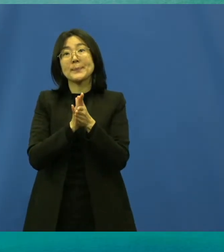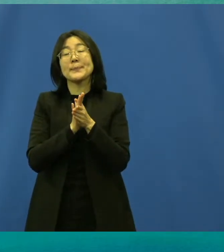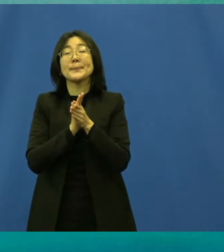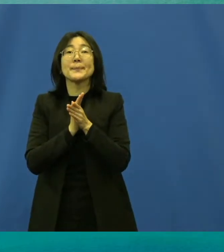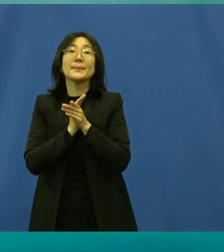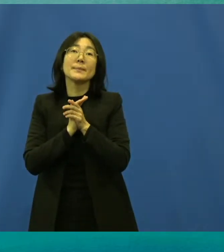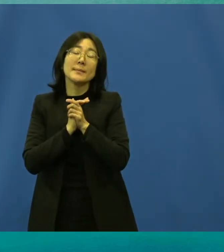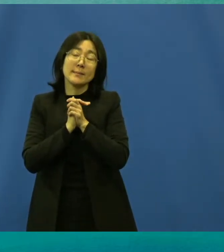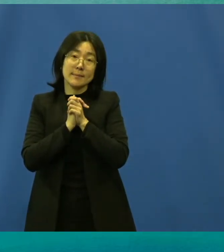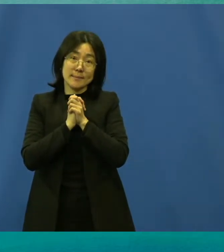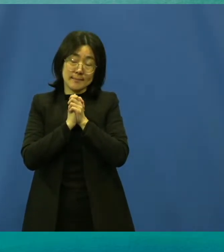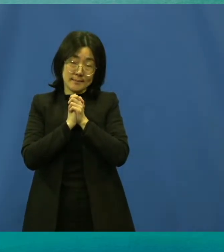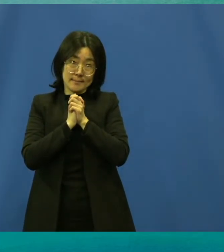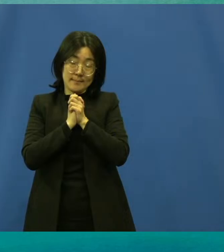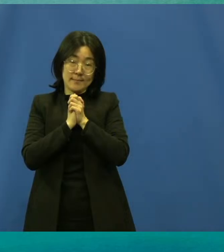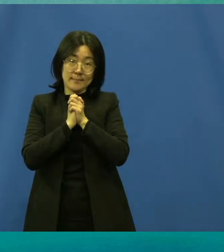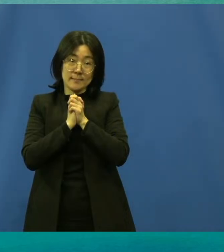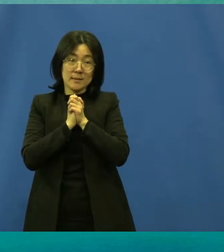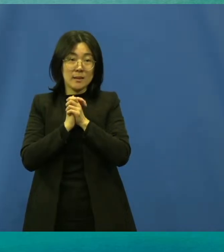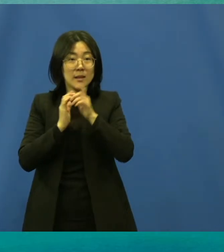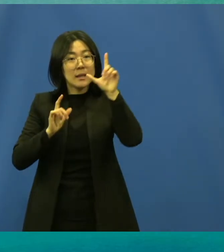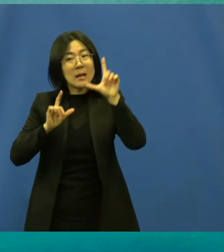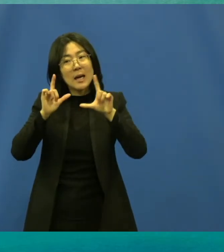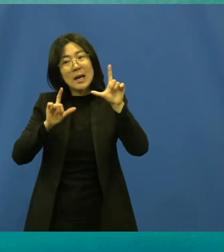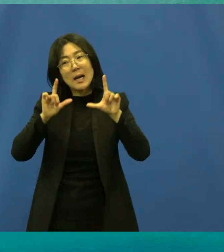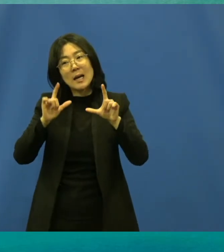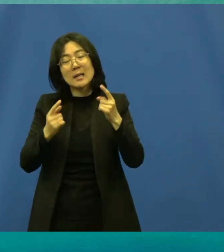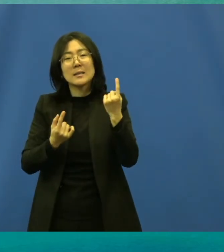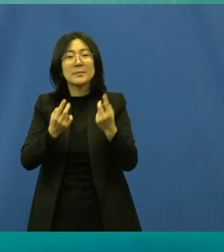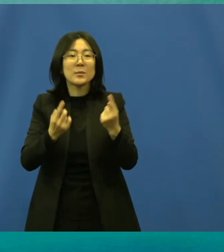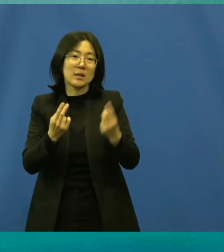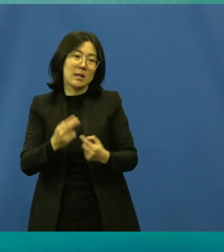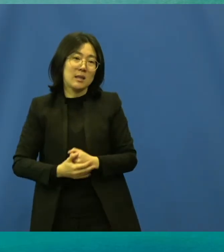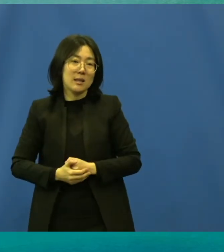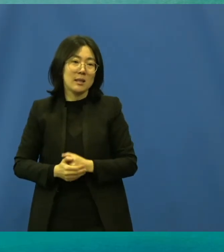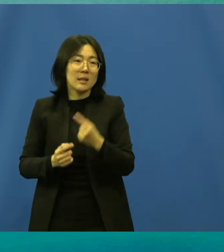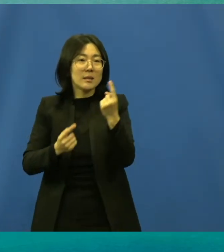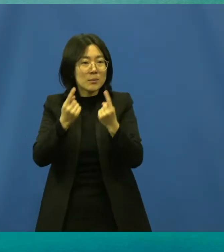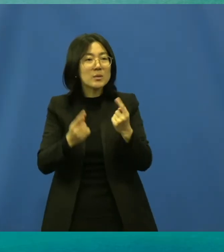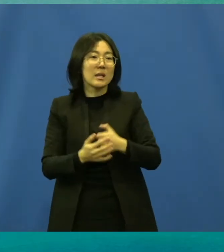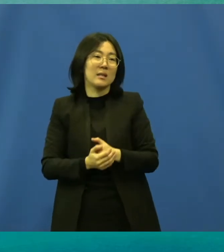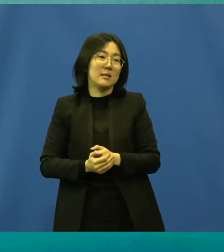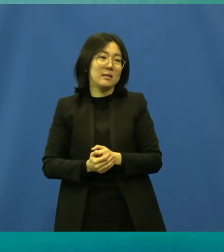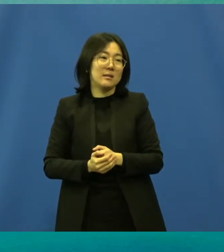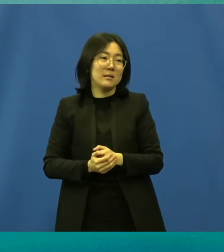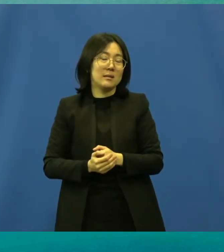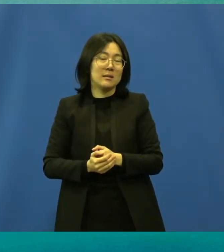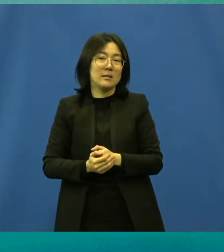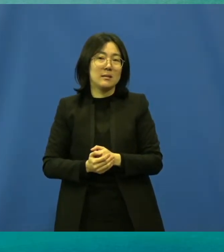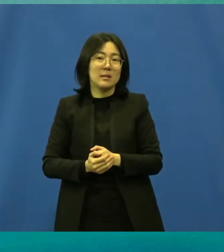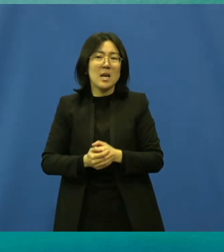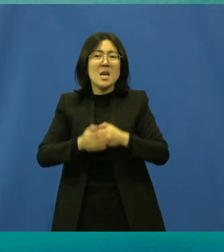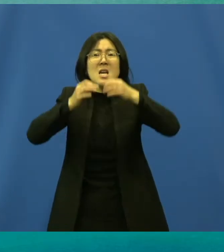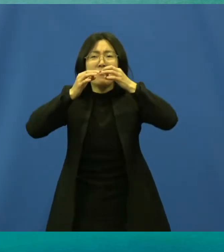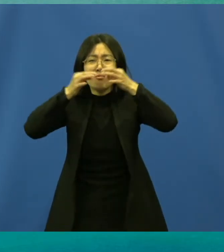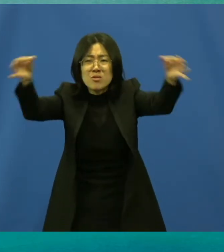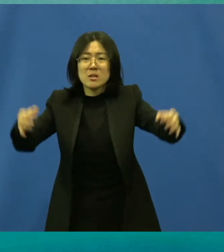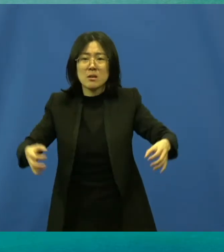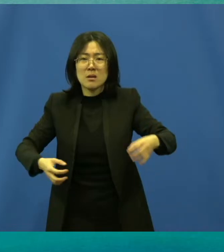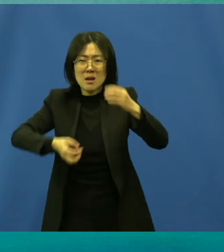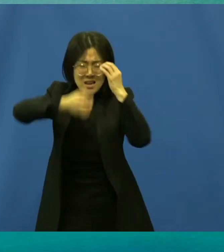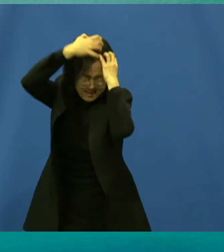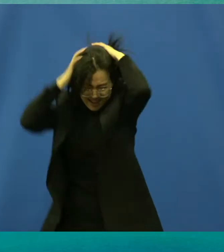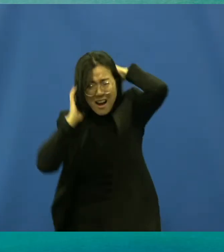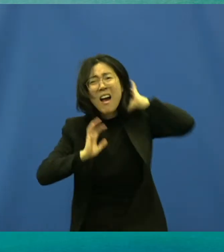철야에 안 와보신 분들 한번 와보세요. 이 철야가 금요일 얼마나 대단한지. 그냥 부르짖는데 어떤 자매 한